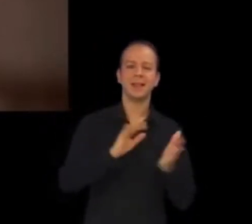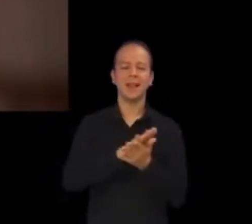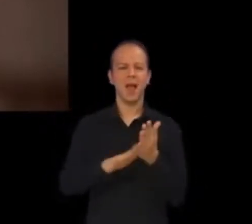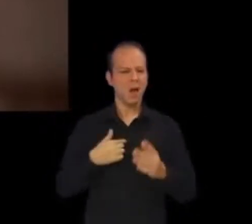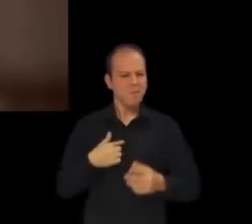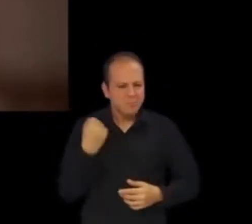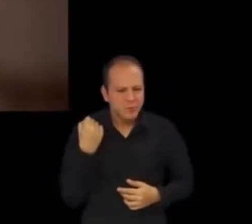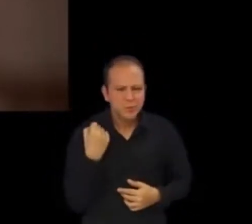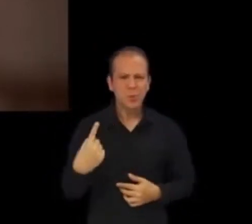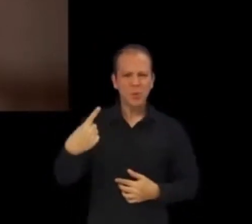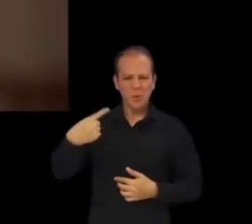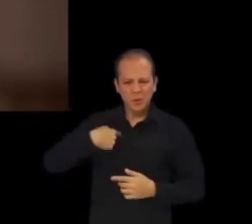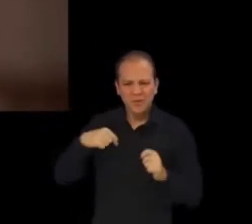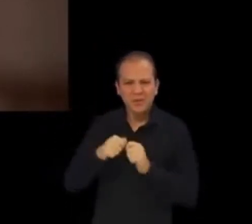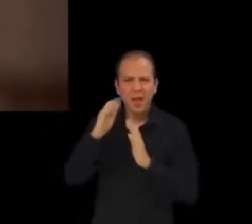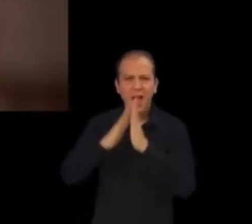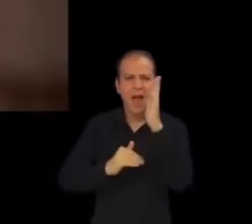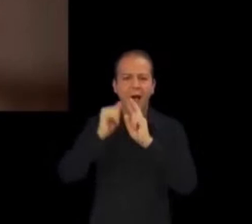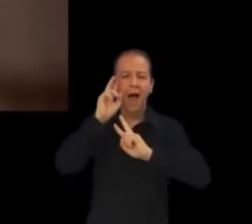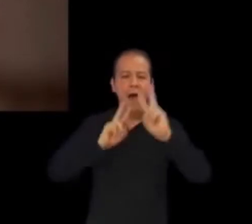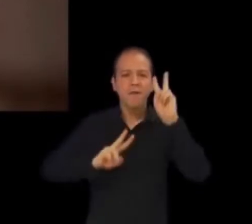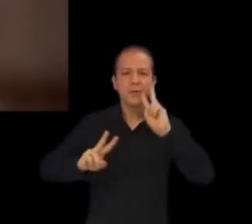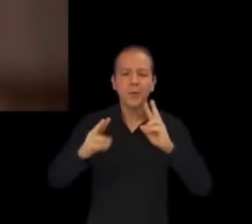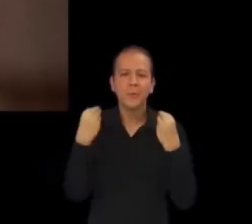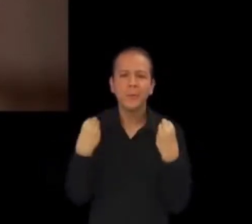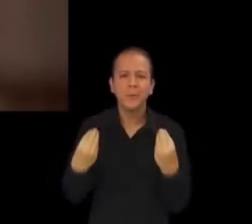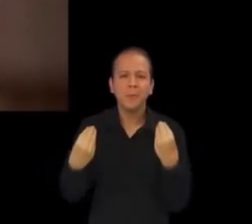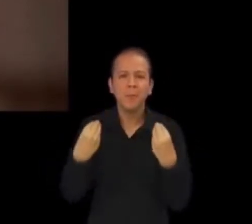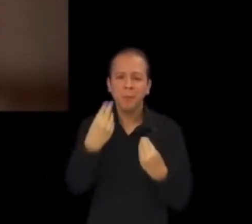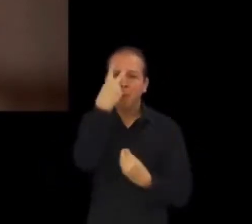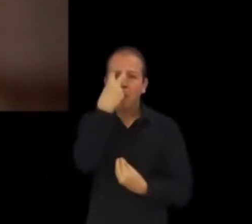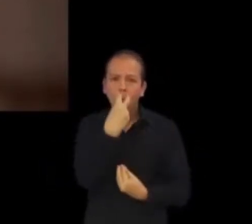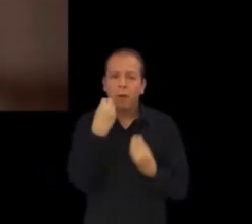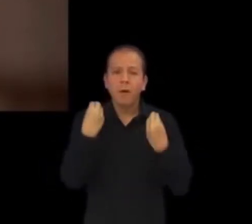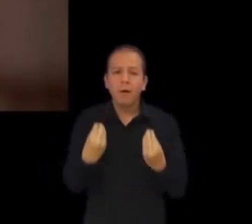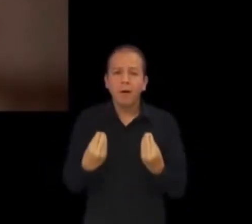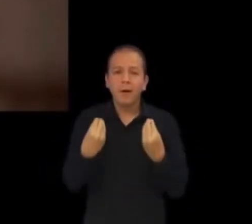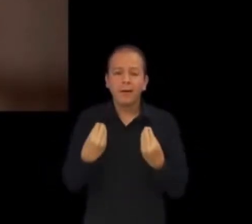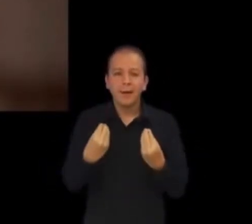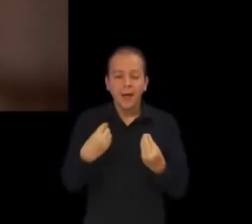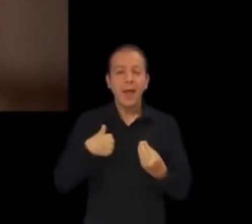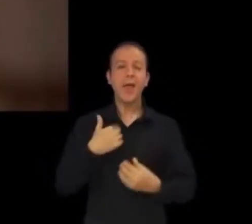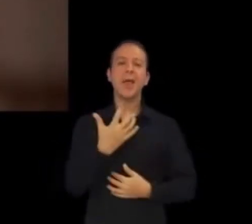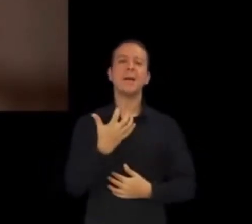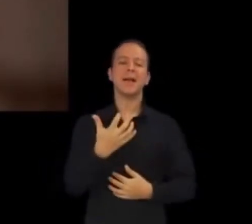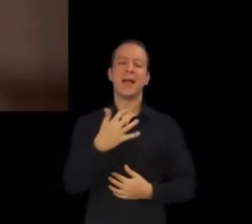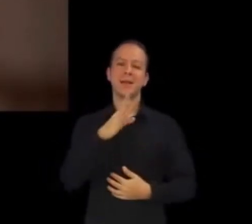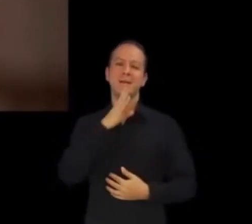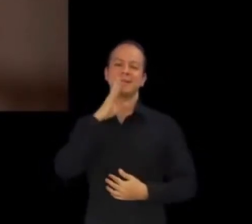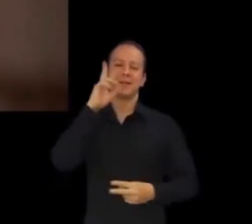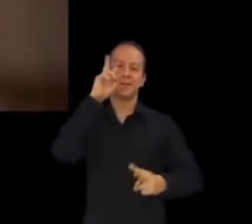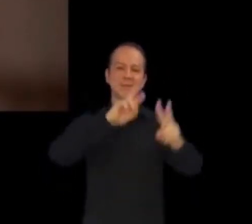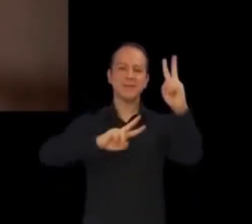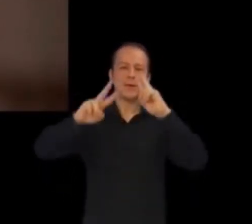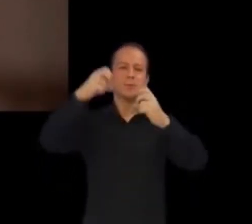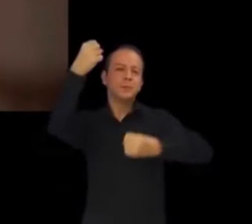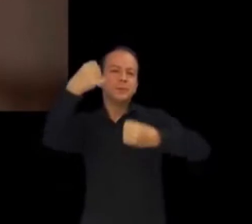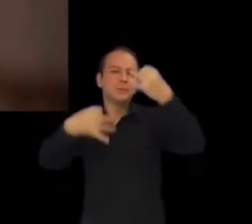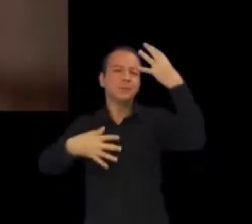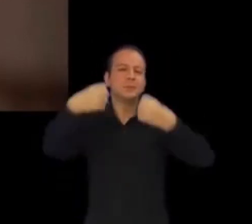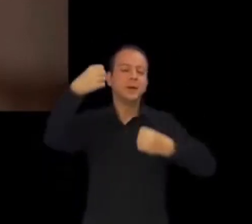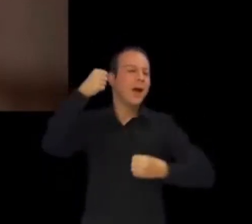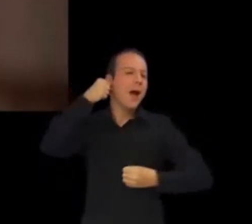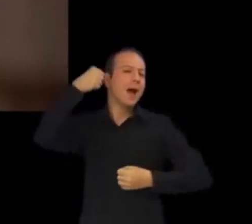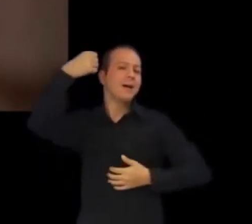exemplo, para elas é um absurdo fazer um curso de arte. Por que você vai fazer um curso de arte que é mais visual? Porque eu quero conhecer o visual